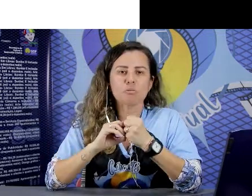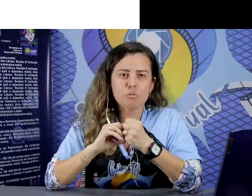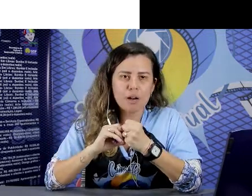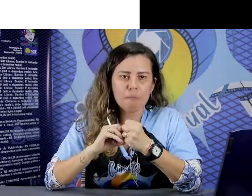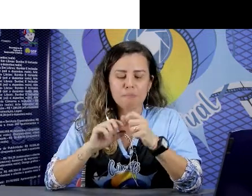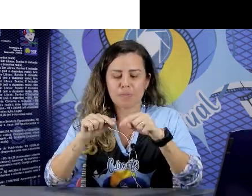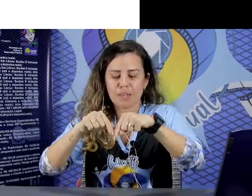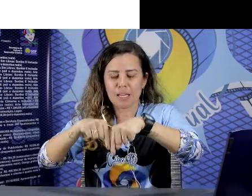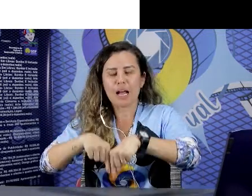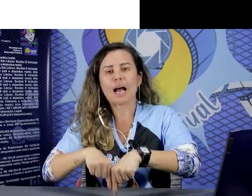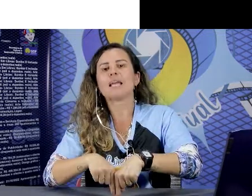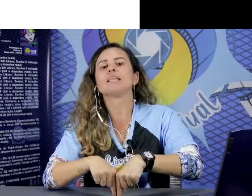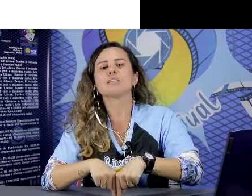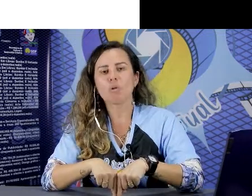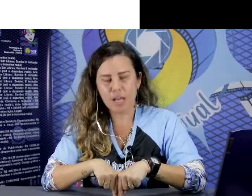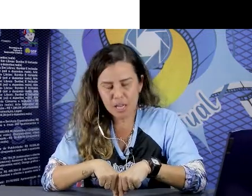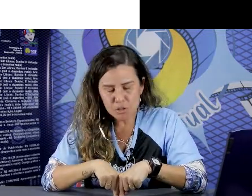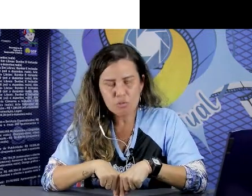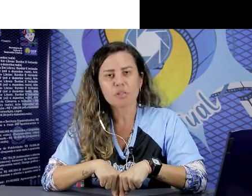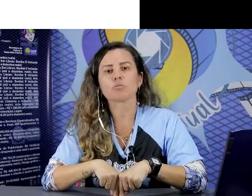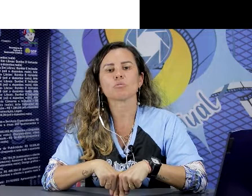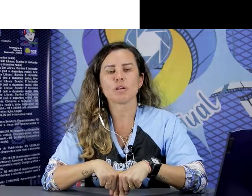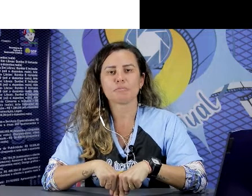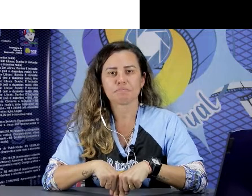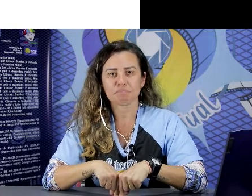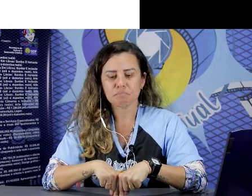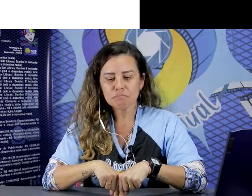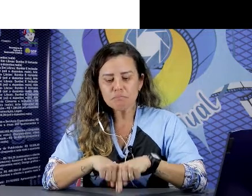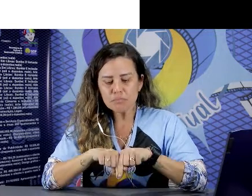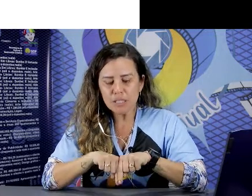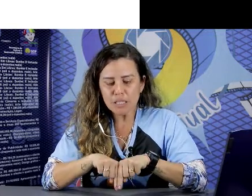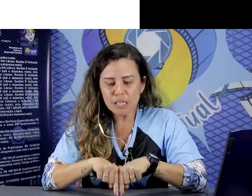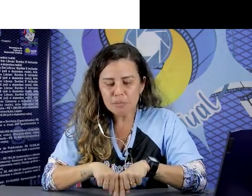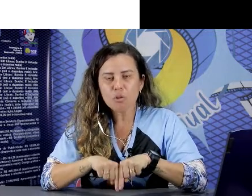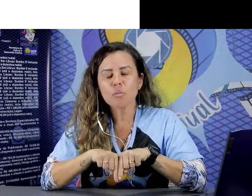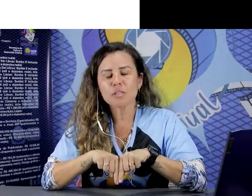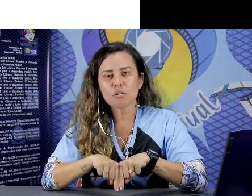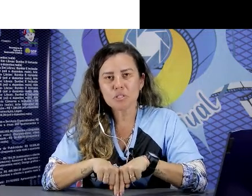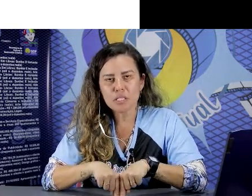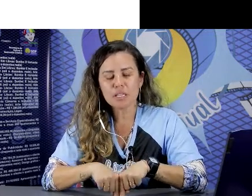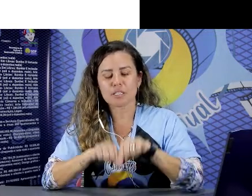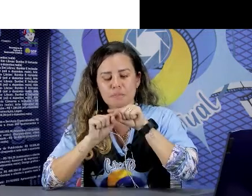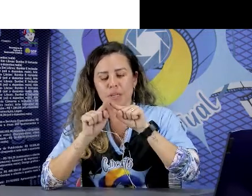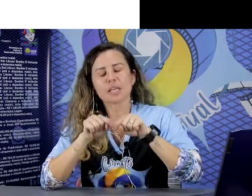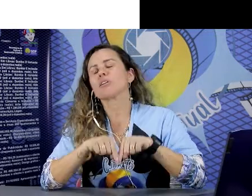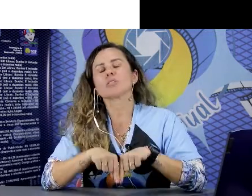cultural. A língua é um instrumento cultural. Lembra que eu comentei com vocês que a nossa